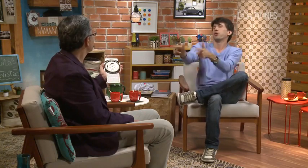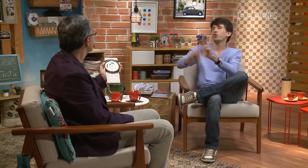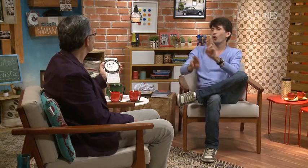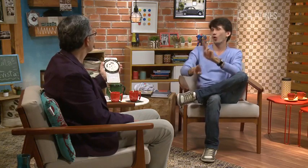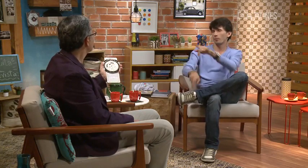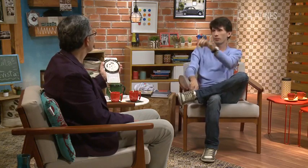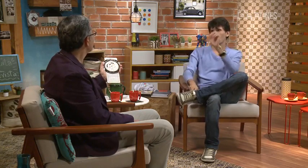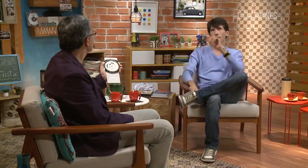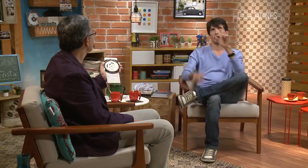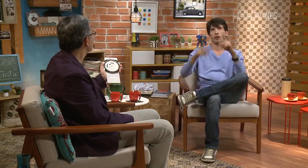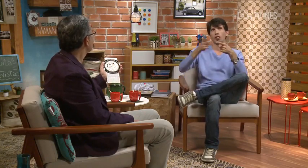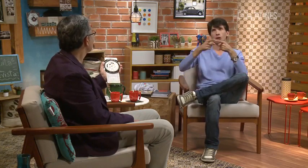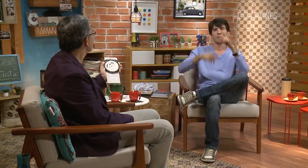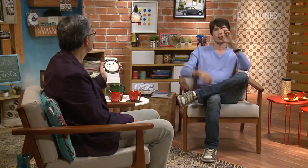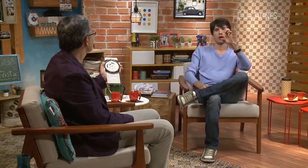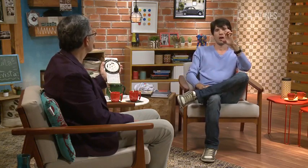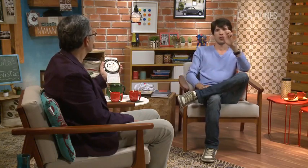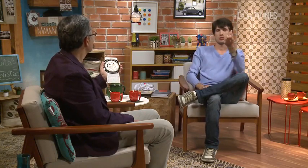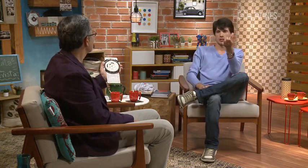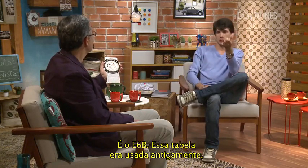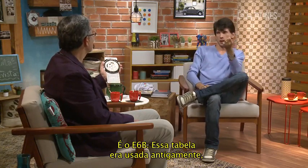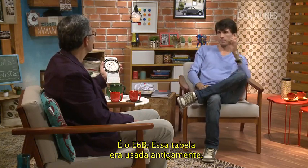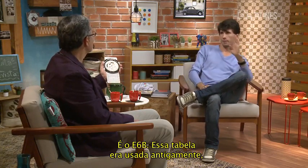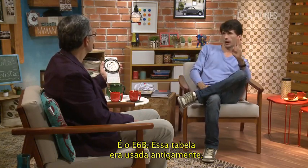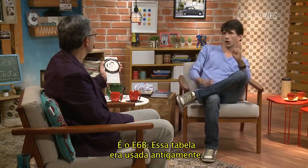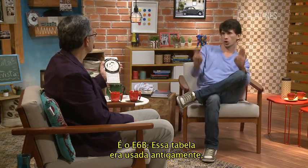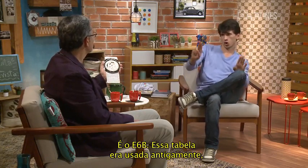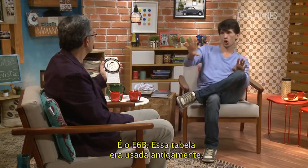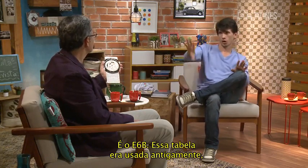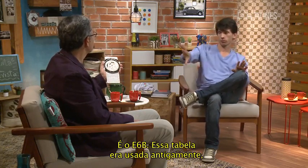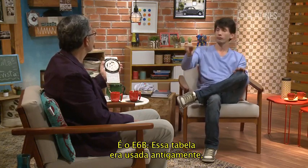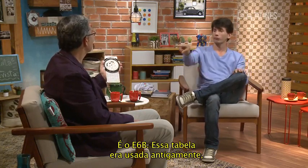E aí e é USB